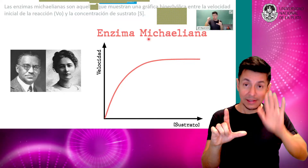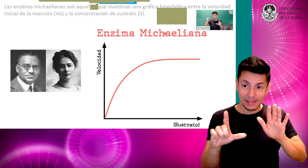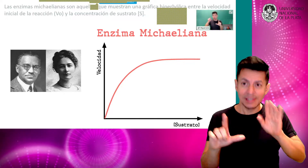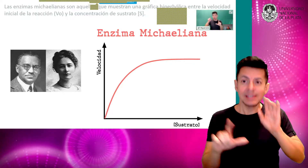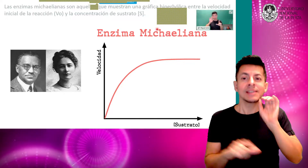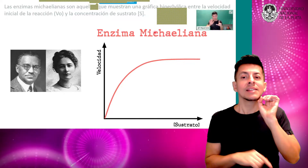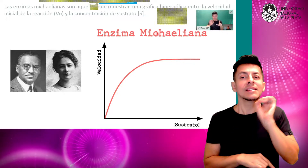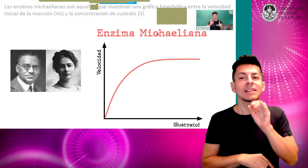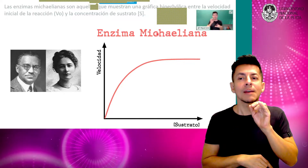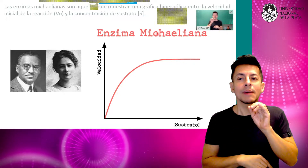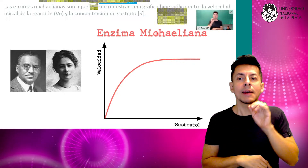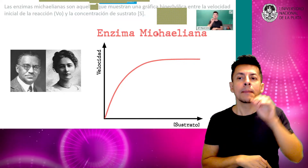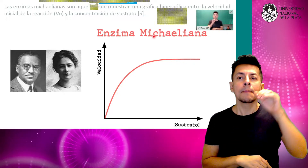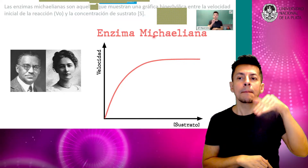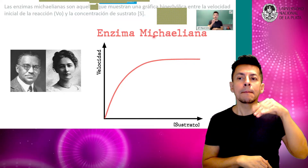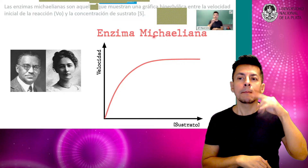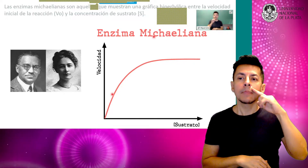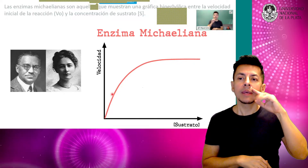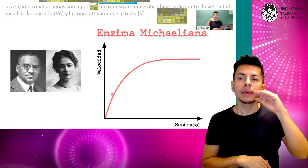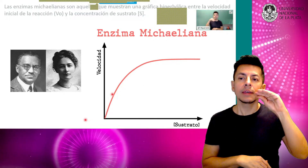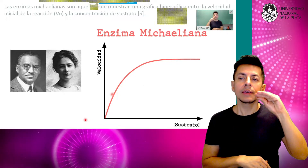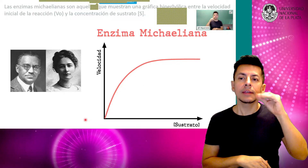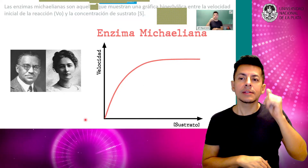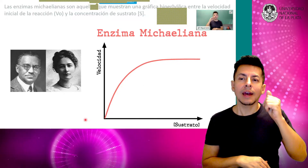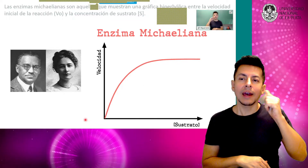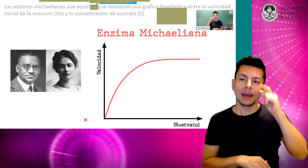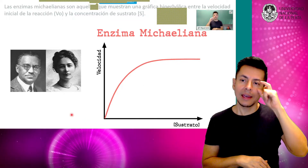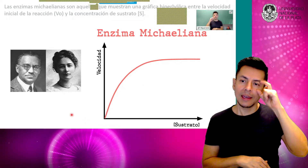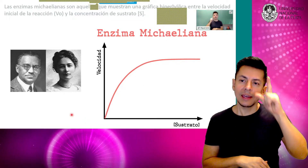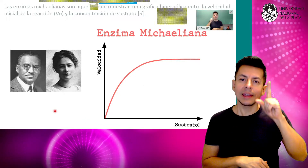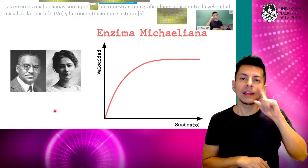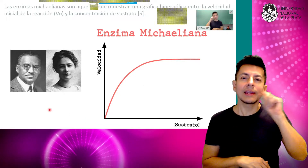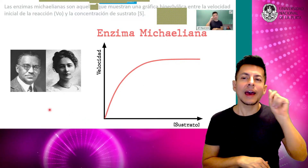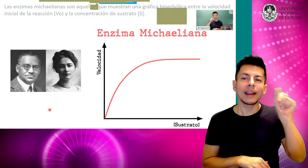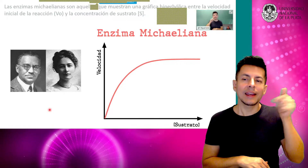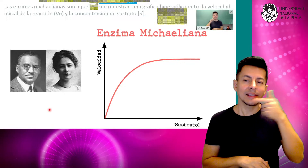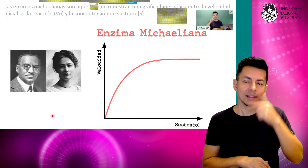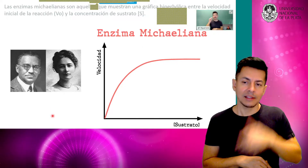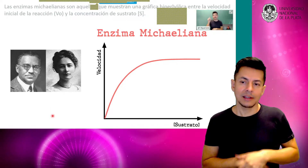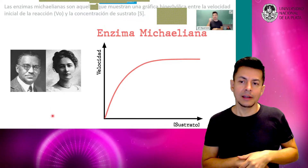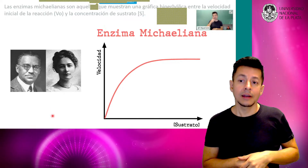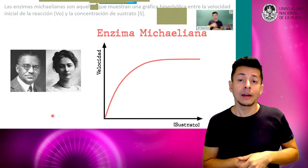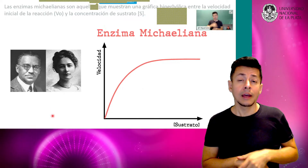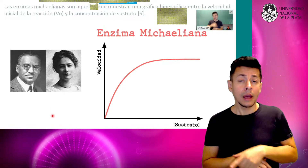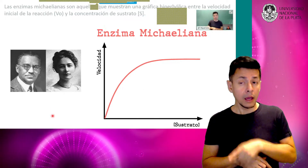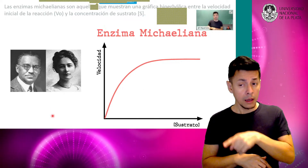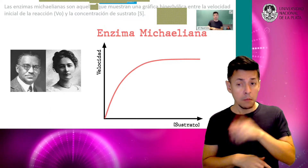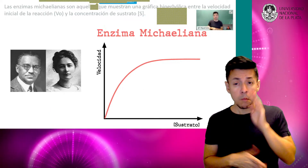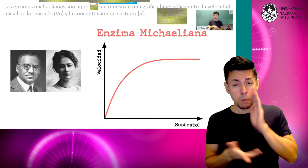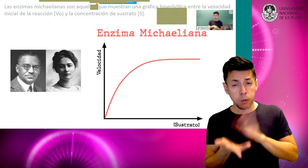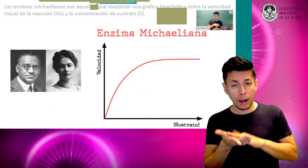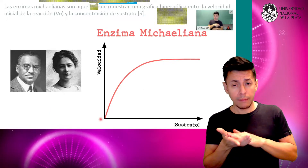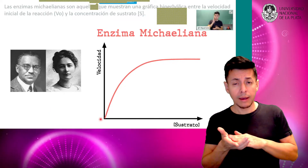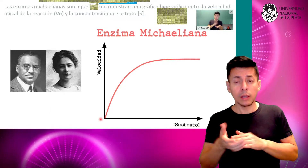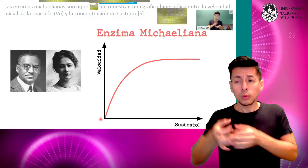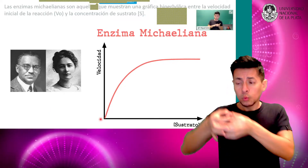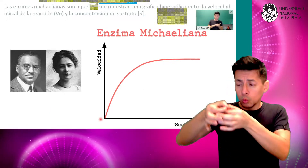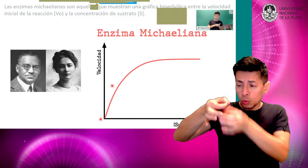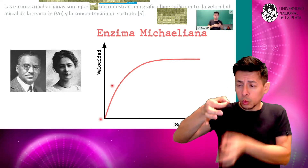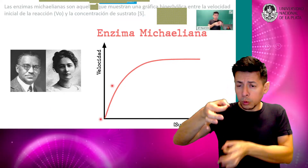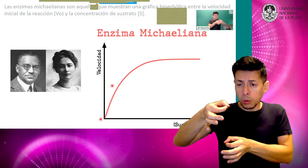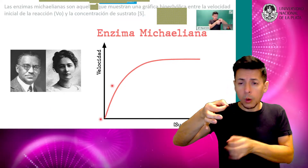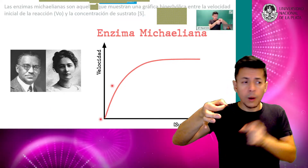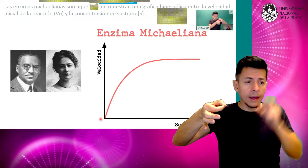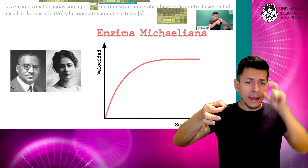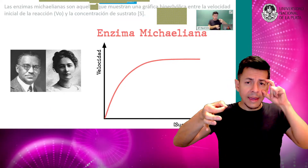enzimas micaelianas. ¿Por qué? Porque este experimento que les comenté de agarrar el tubo, agregar enzimas y ir viendo qué